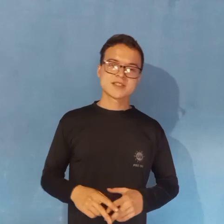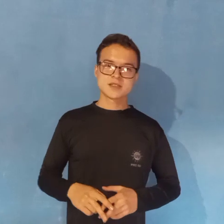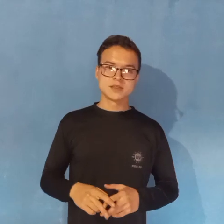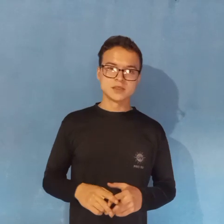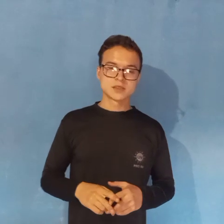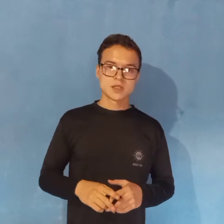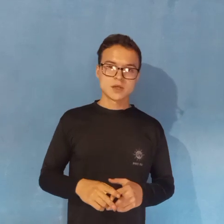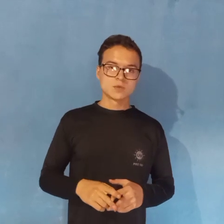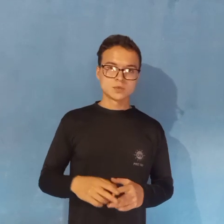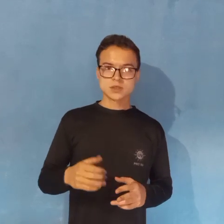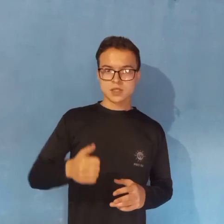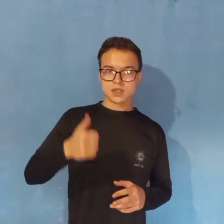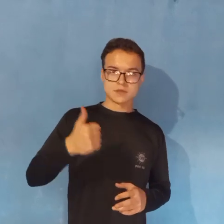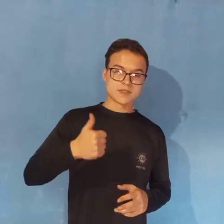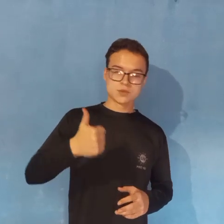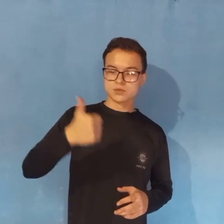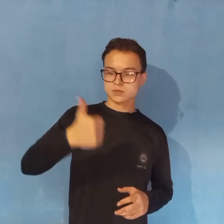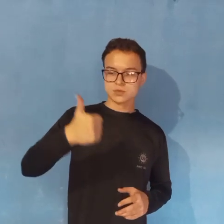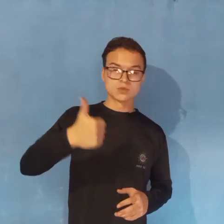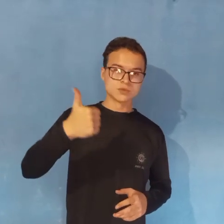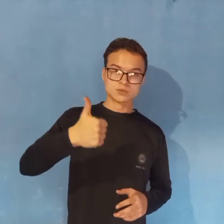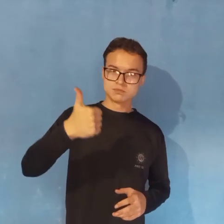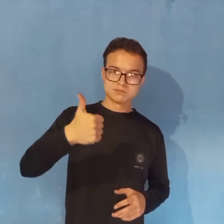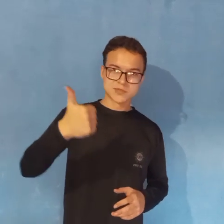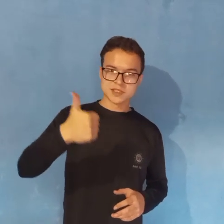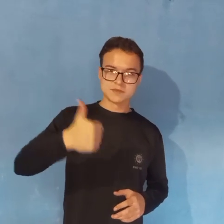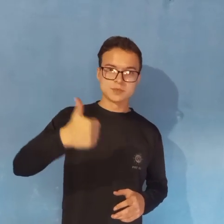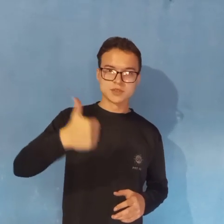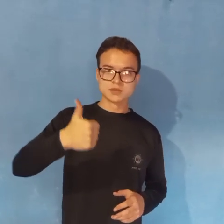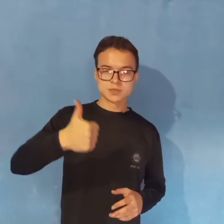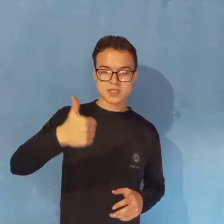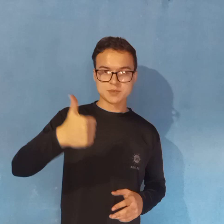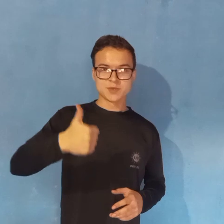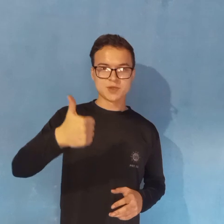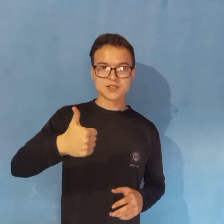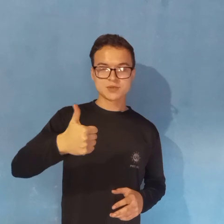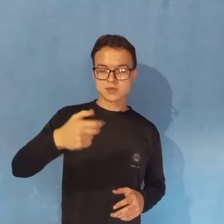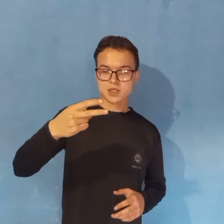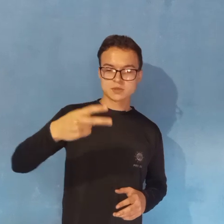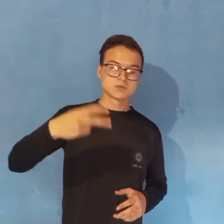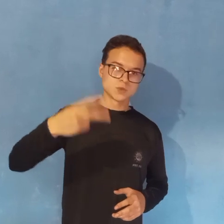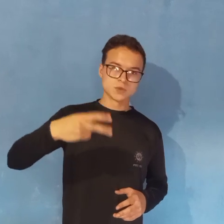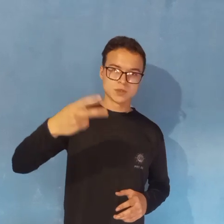fazer eles. Uma é fazendo o 1, assim vibrando, para cima e para baixo. O